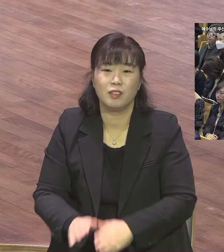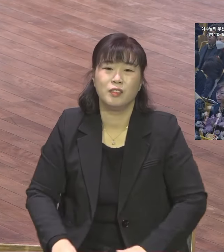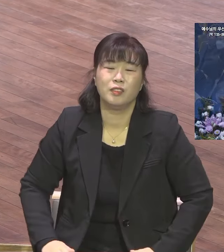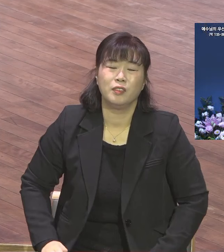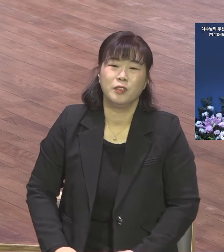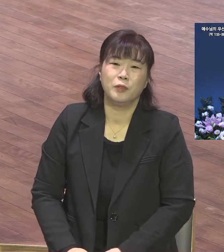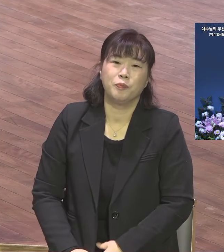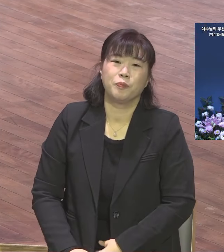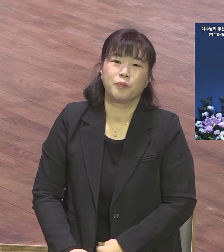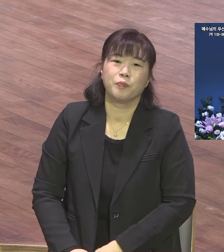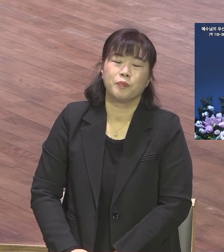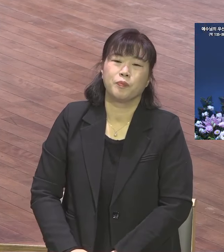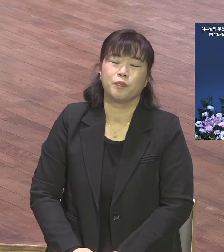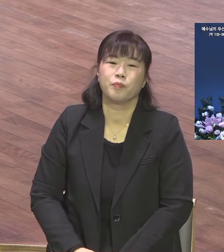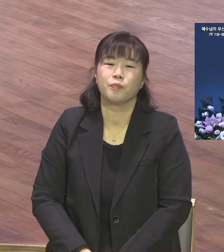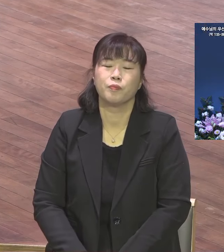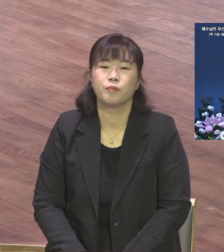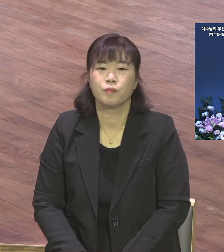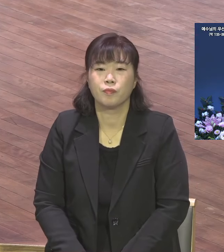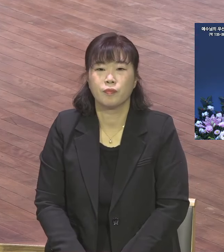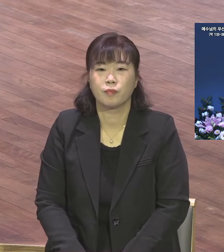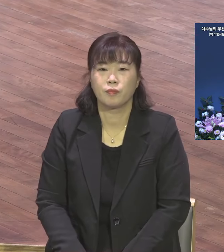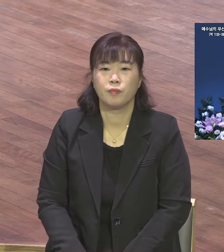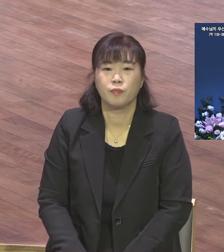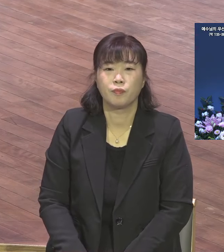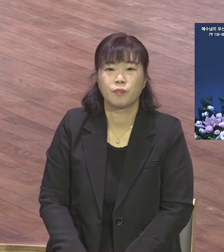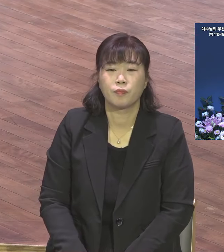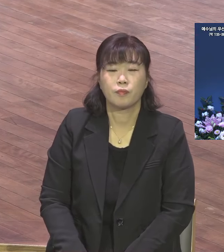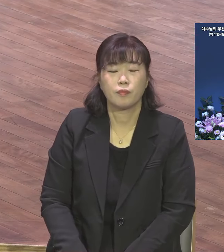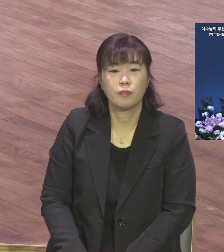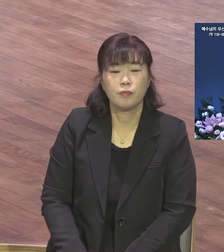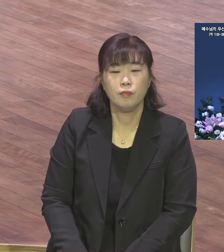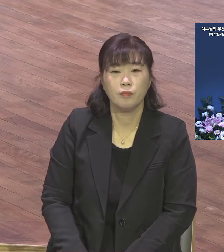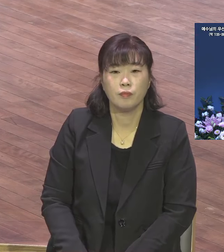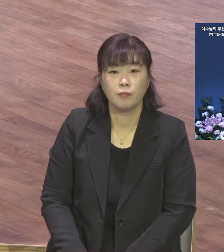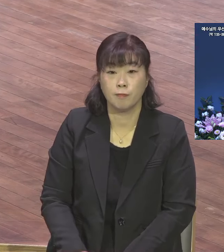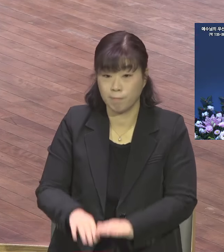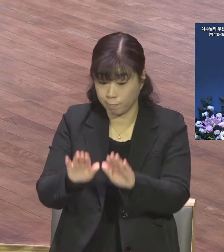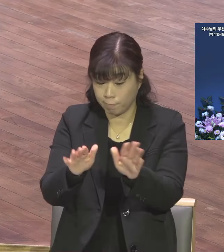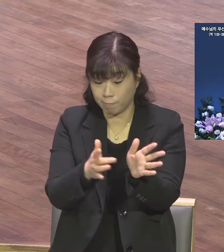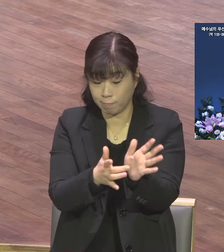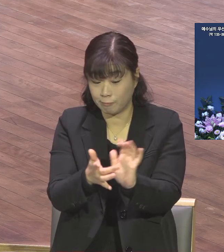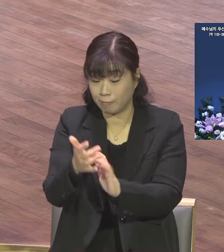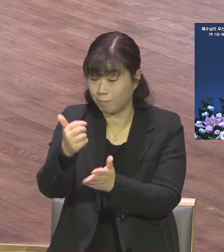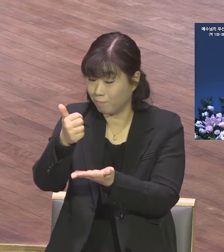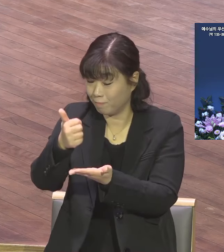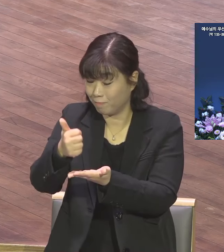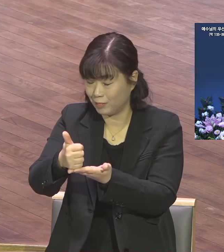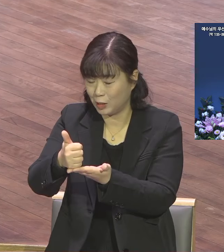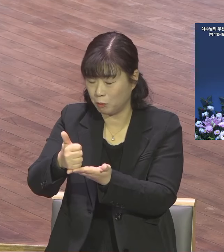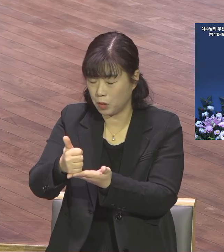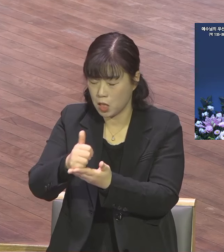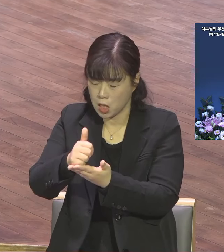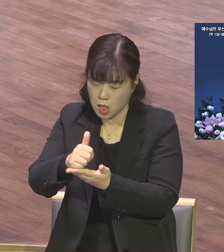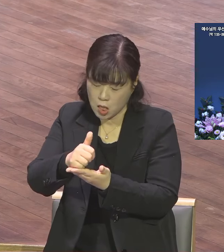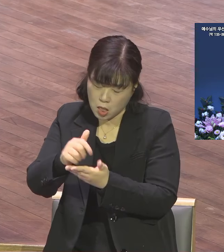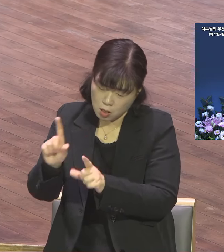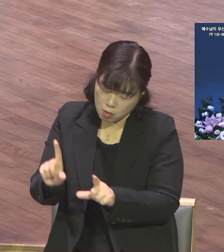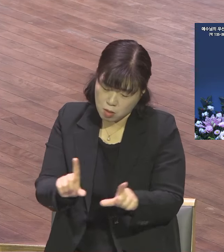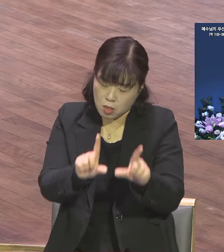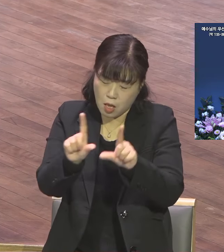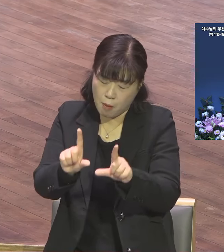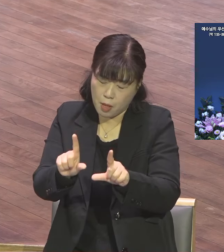성도들 예수님께서 본을 보여주신 대로 인생 우수세를 정하시면 됩니다. 하나님 축복해